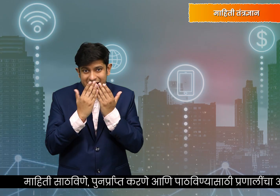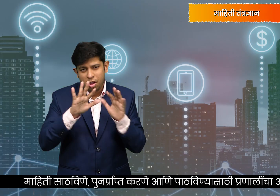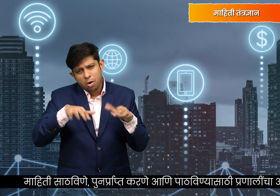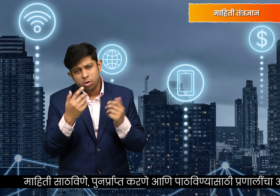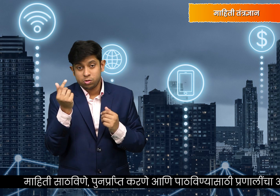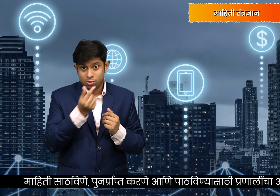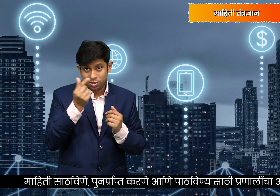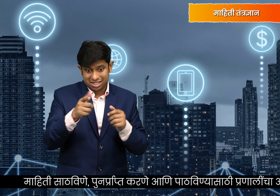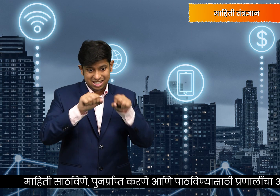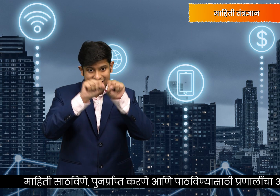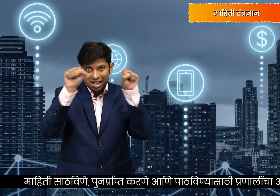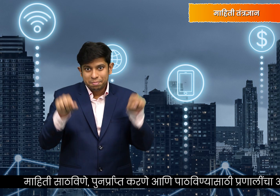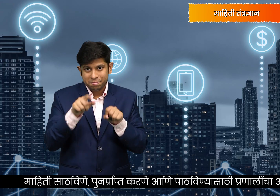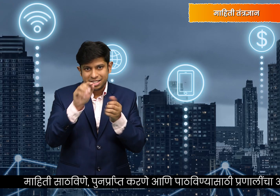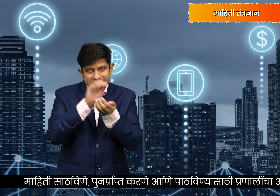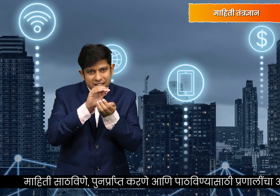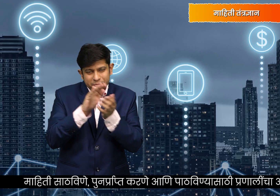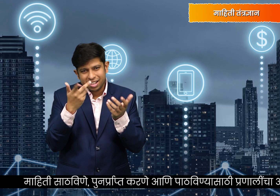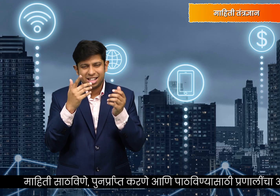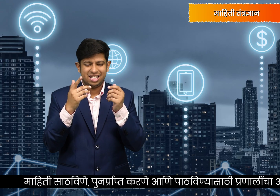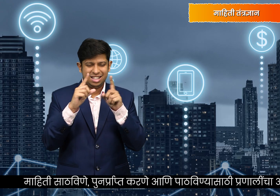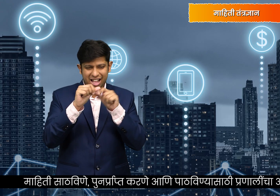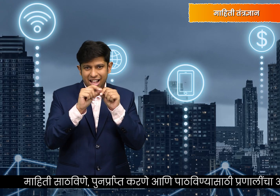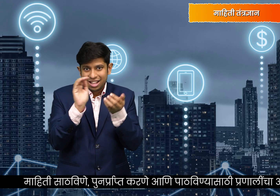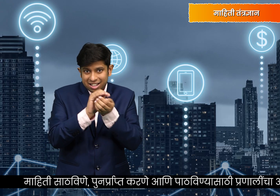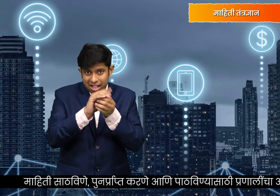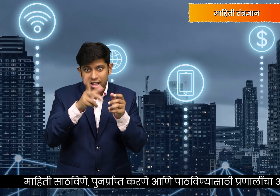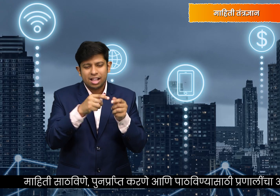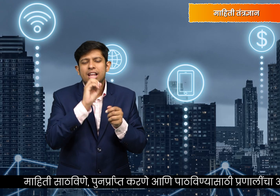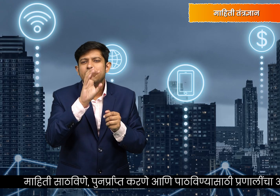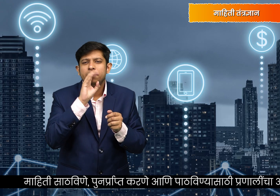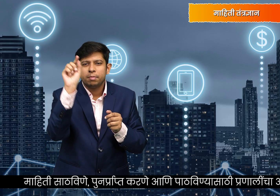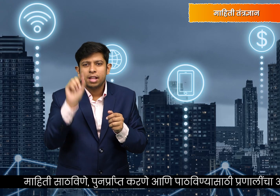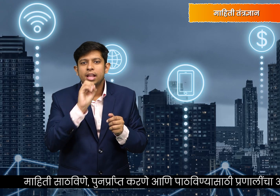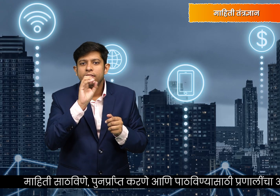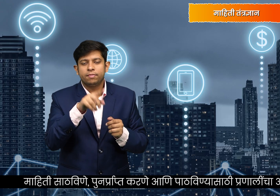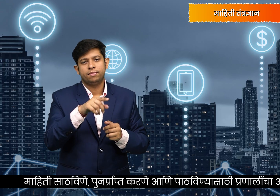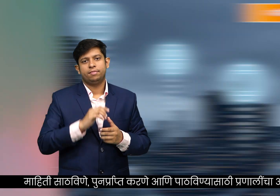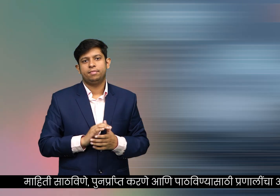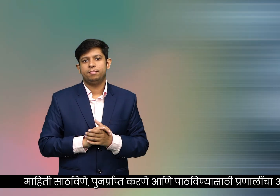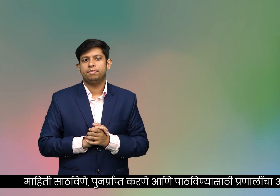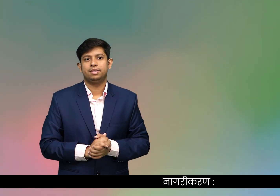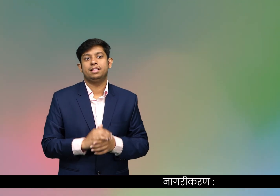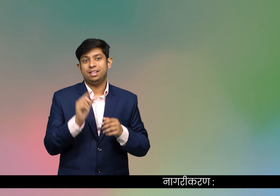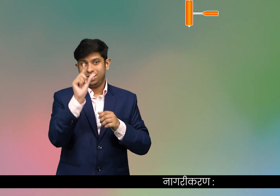माहिती साठवणे, पुनर्प्राप्त करणे आणि पाठवण्यासाठी प्रणालींचे अभ्यास किंवा वापर.